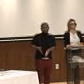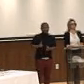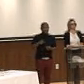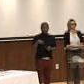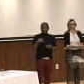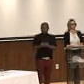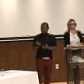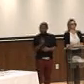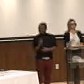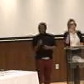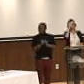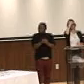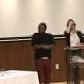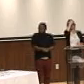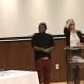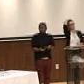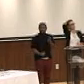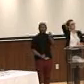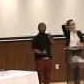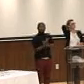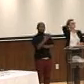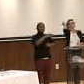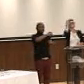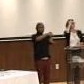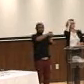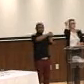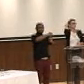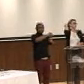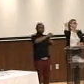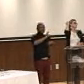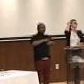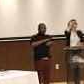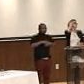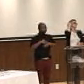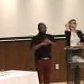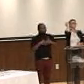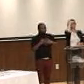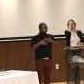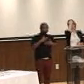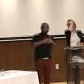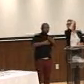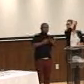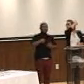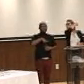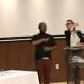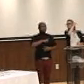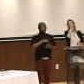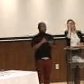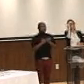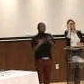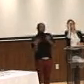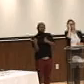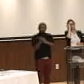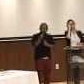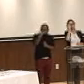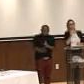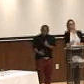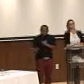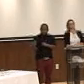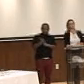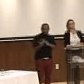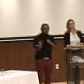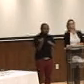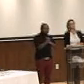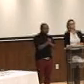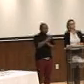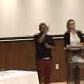Viemos para cá para implantar o instituto. Na medida que o tempo foi passando, nós fomos substituindo, enquanto reitor eu tomei essa